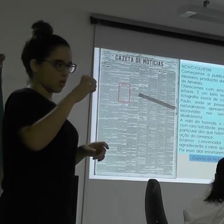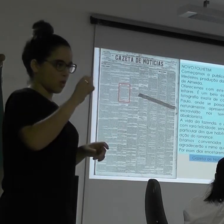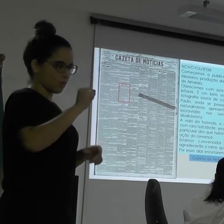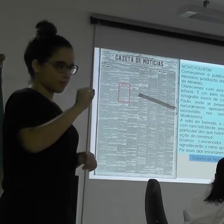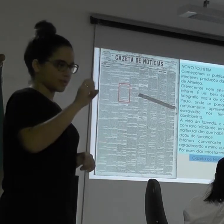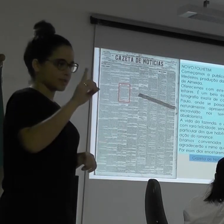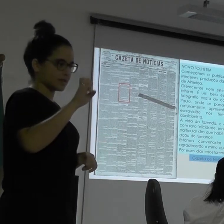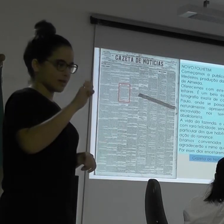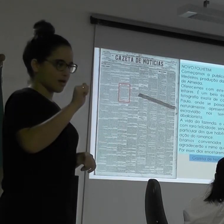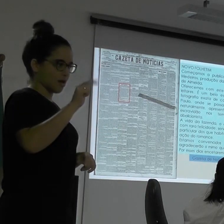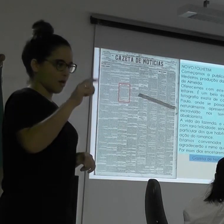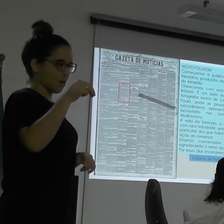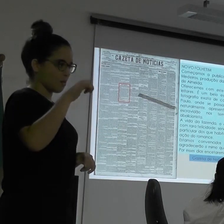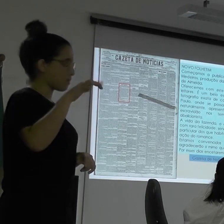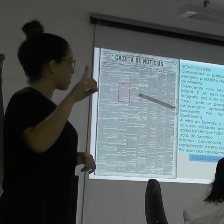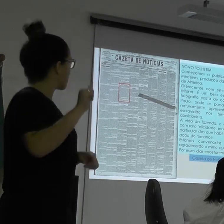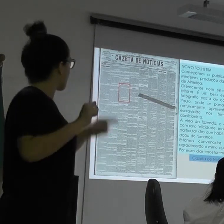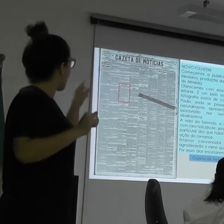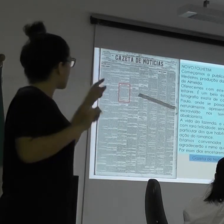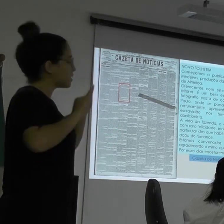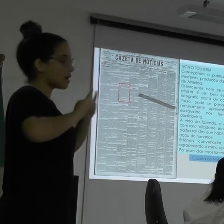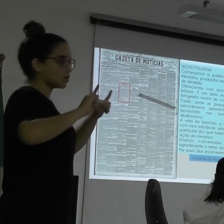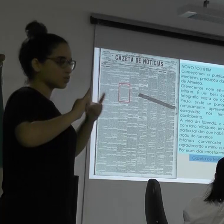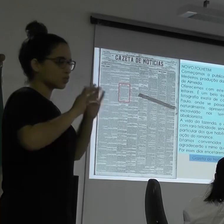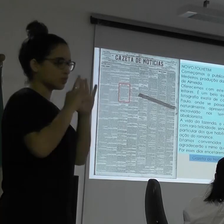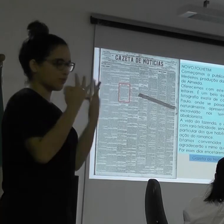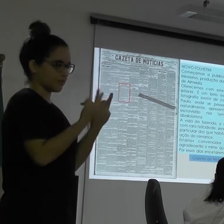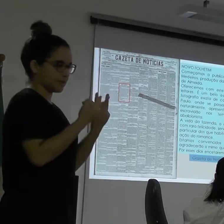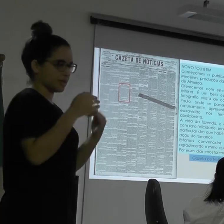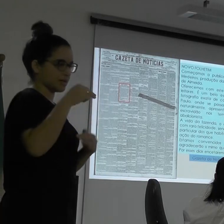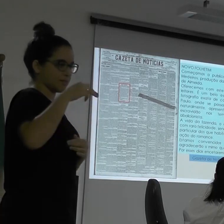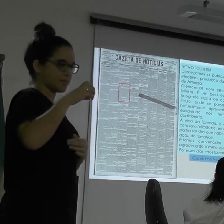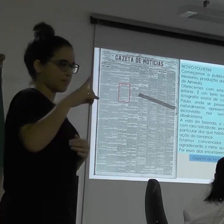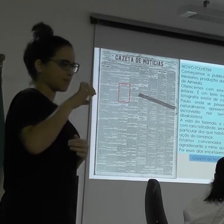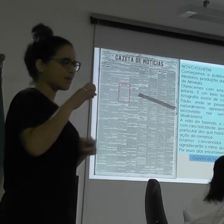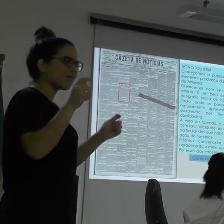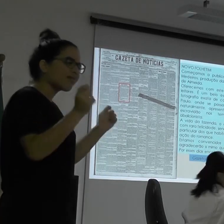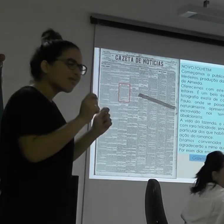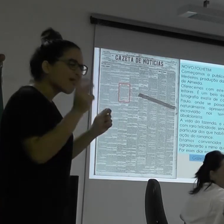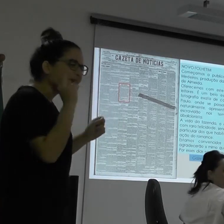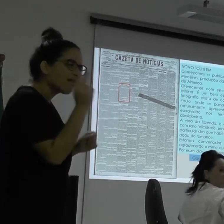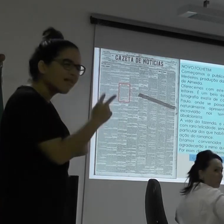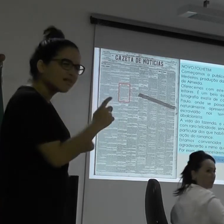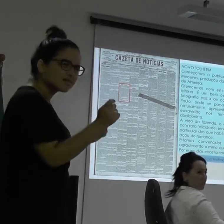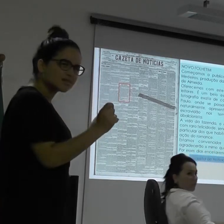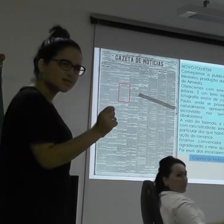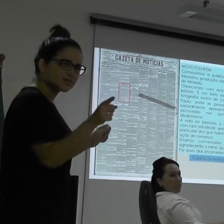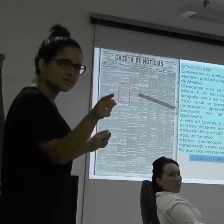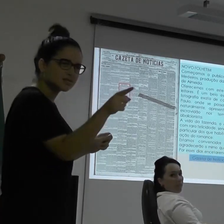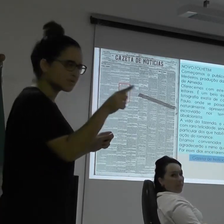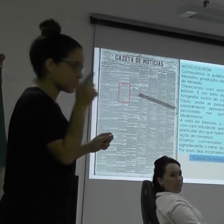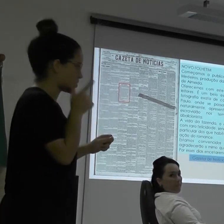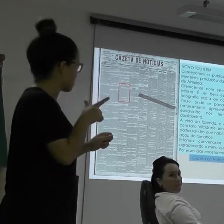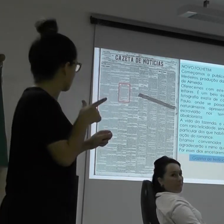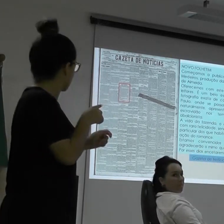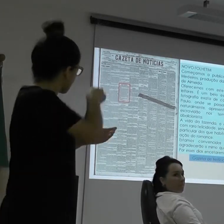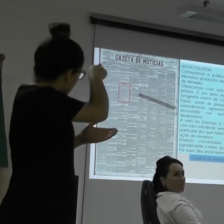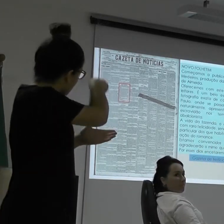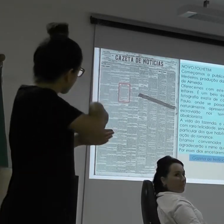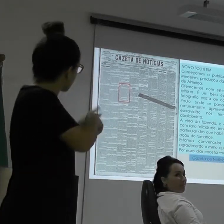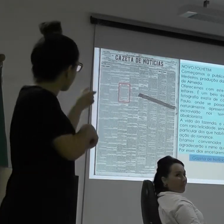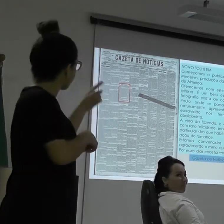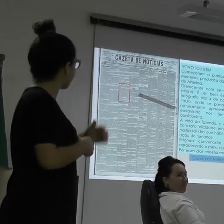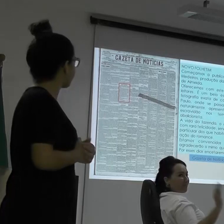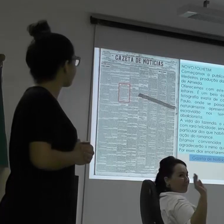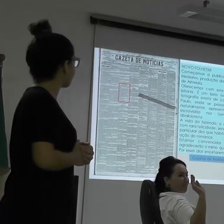é um anúncio da família Medeiros, né? Tá dando para vocês enxergarem a letra?